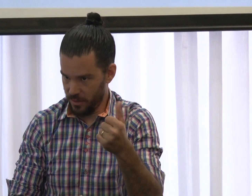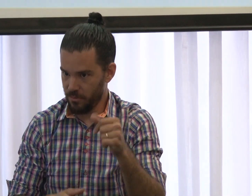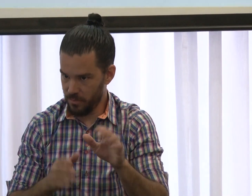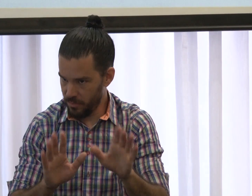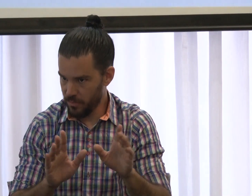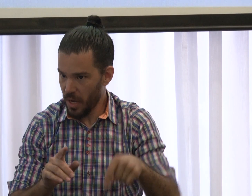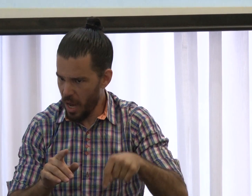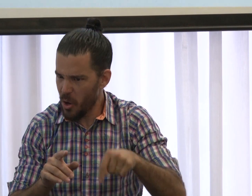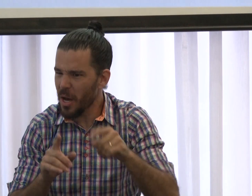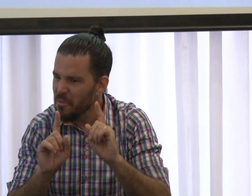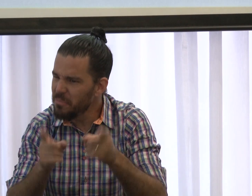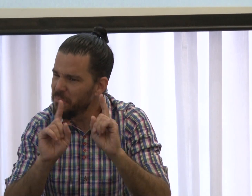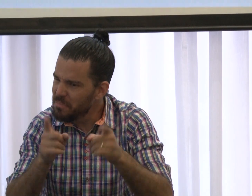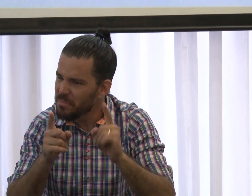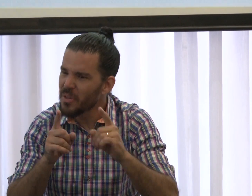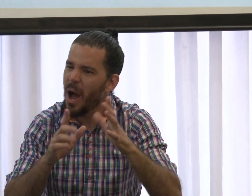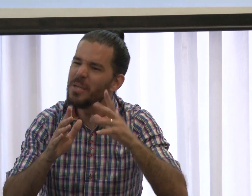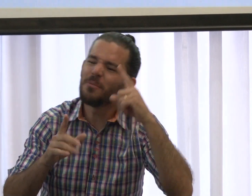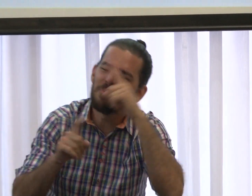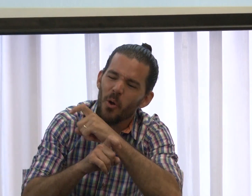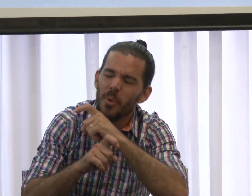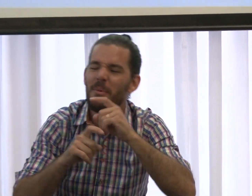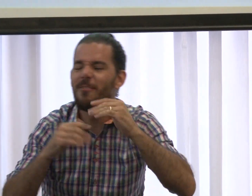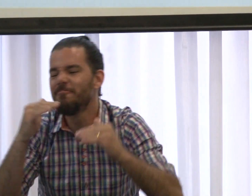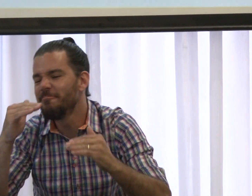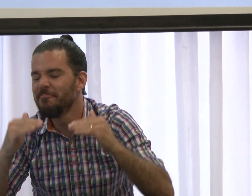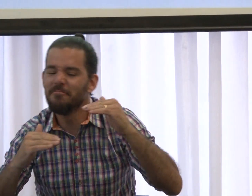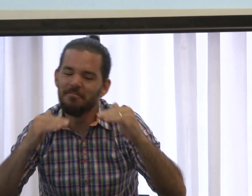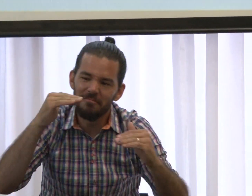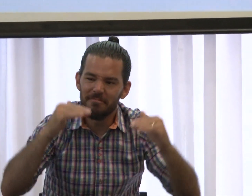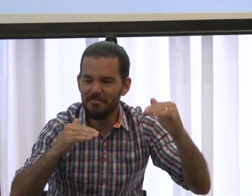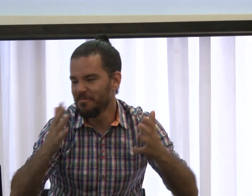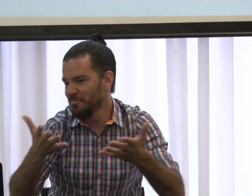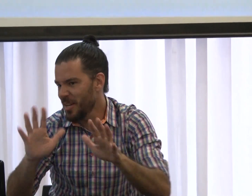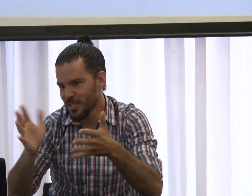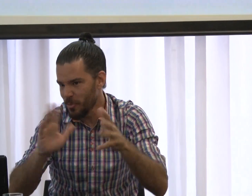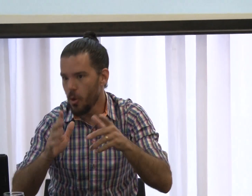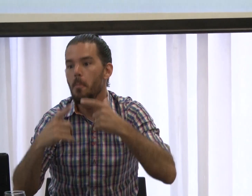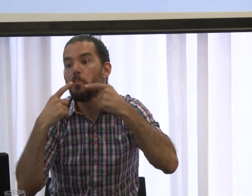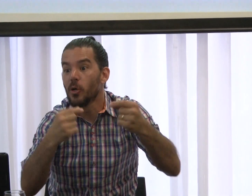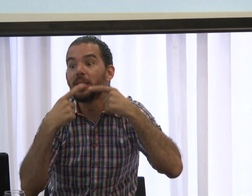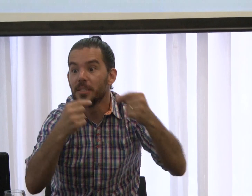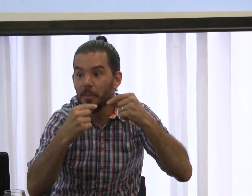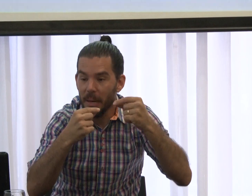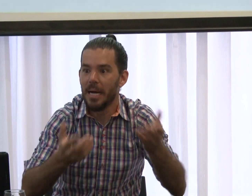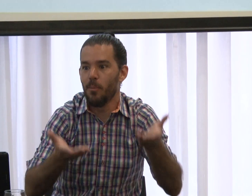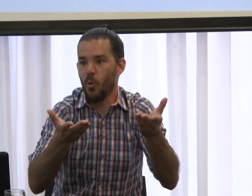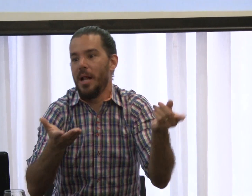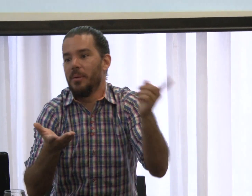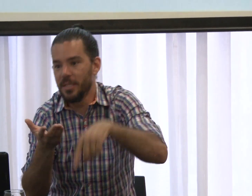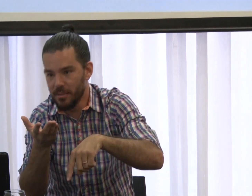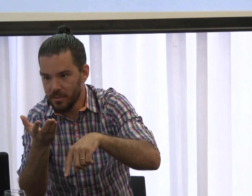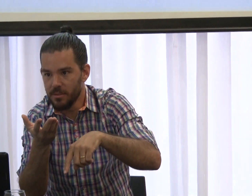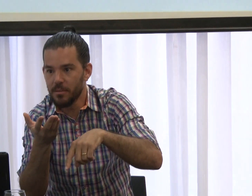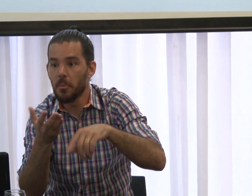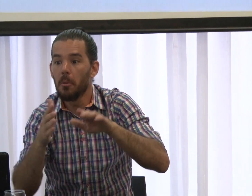de la mujer que dice, a veces hay algunos problemas y demás, pero ya protestamos nosotros para que vuelva